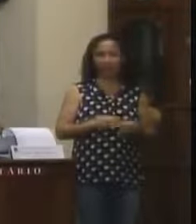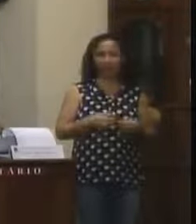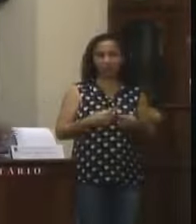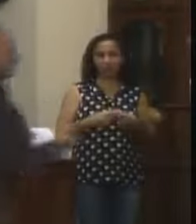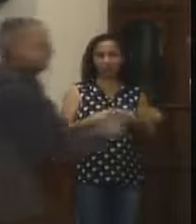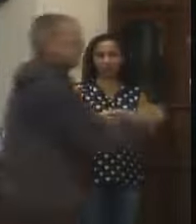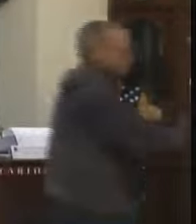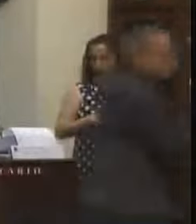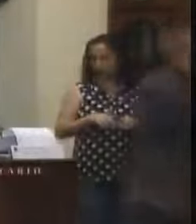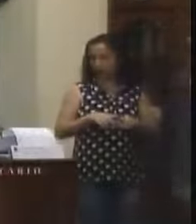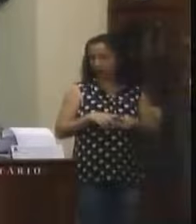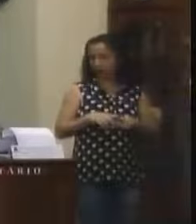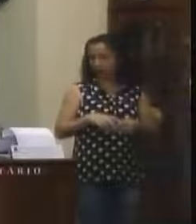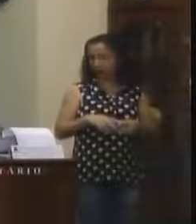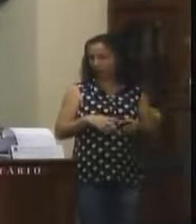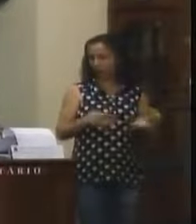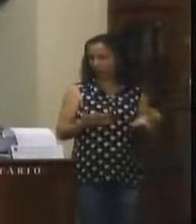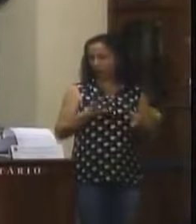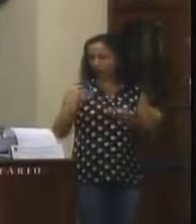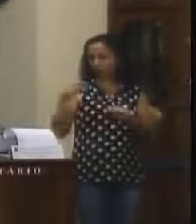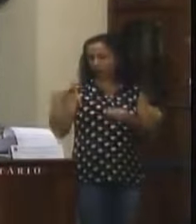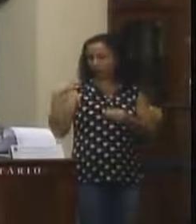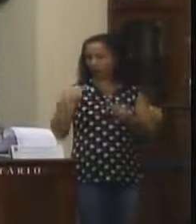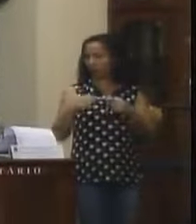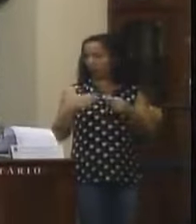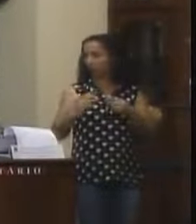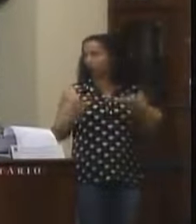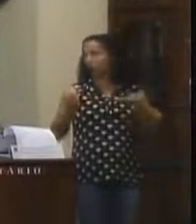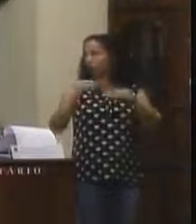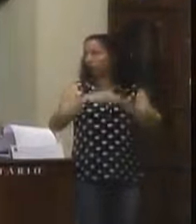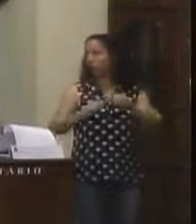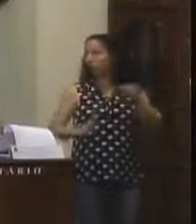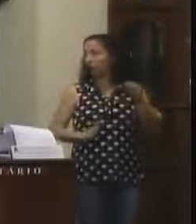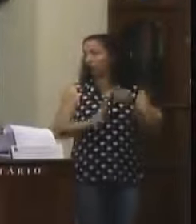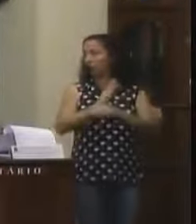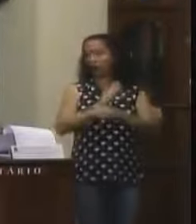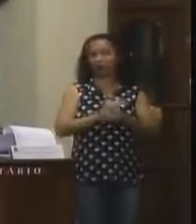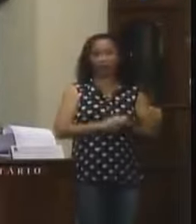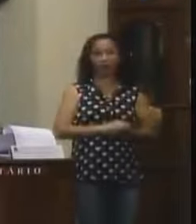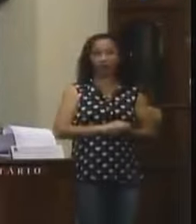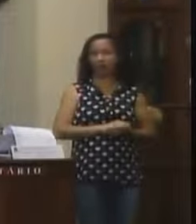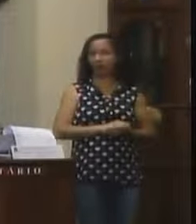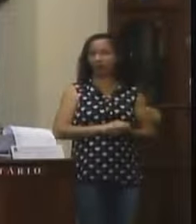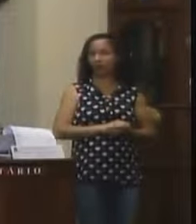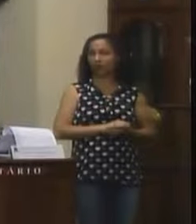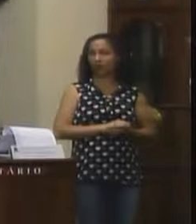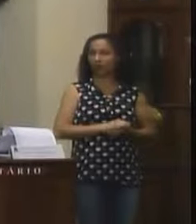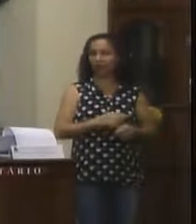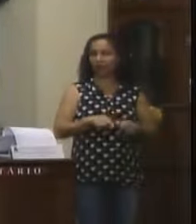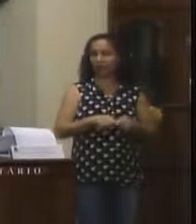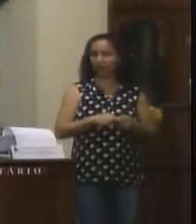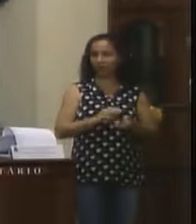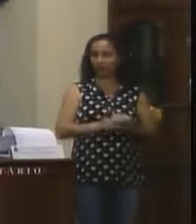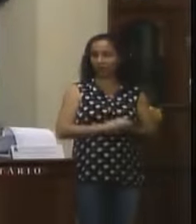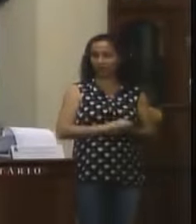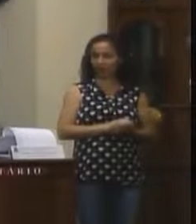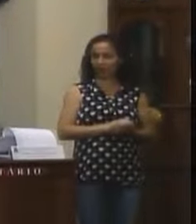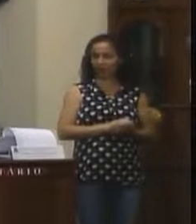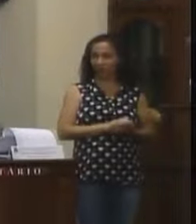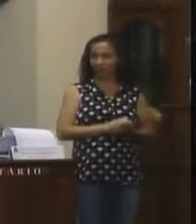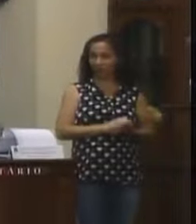autor da mencionada matéria do projeto de lei, com fundamento nos artigos 135, inciso 1, combinado com o